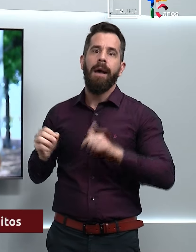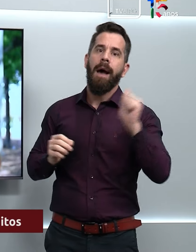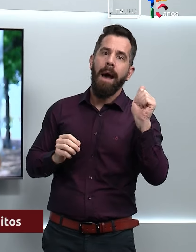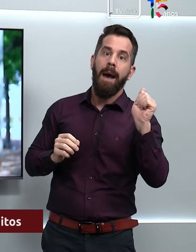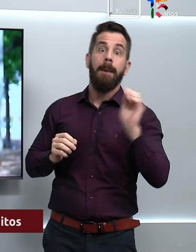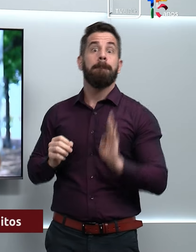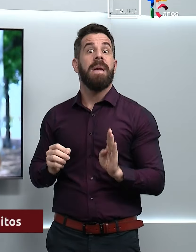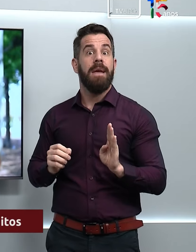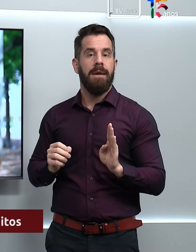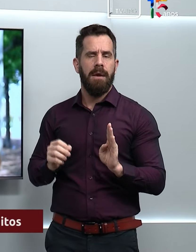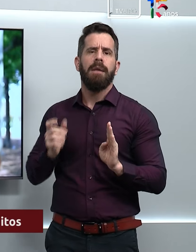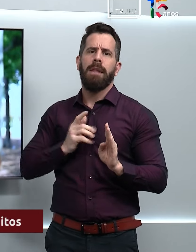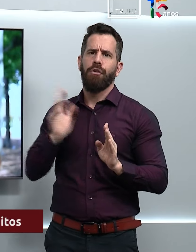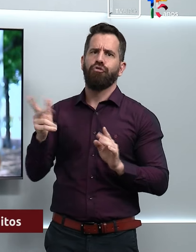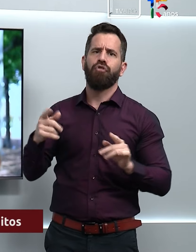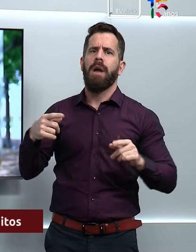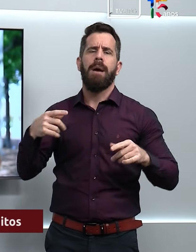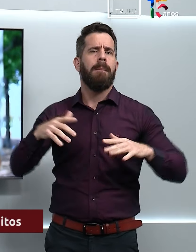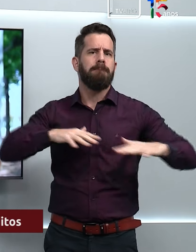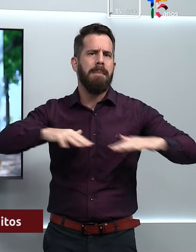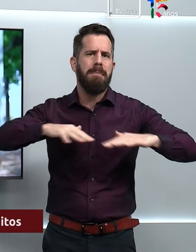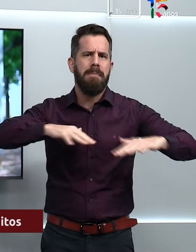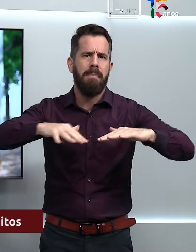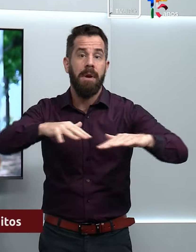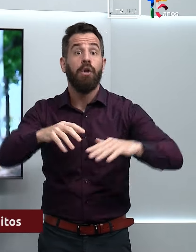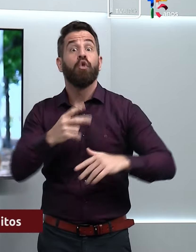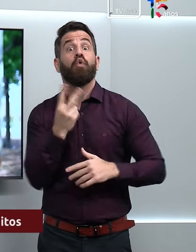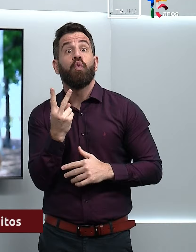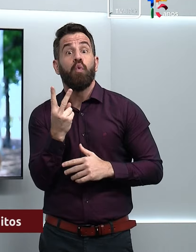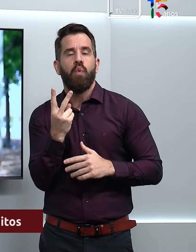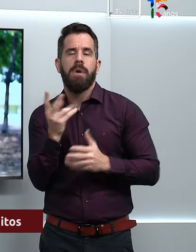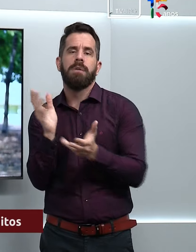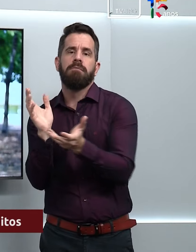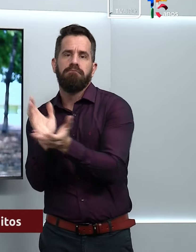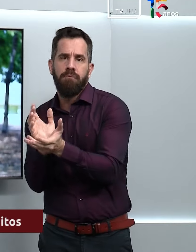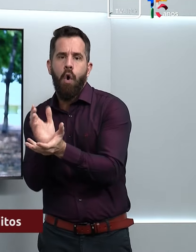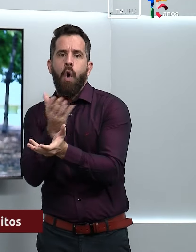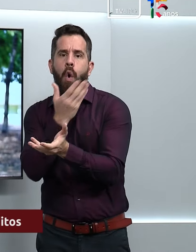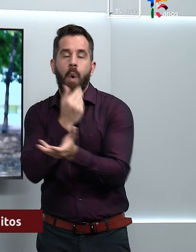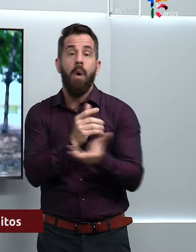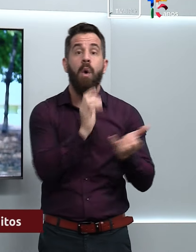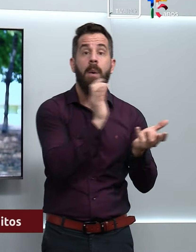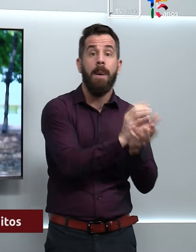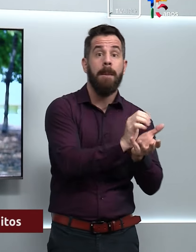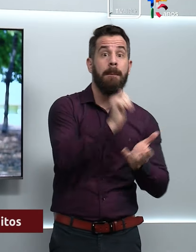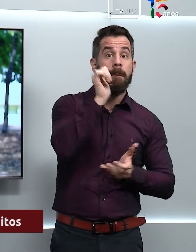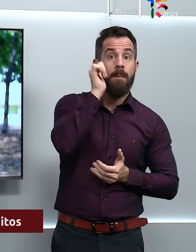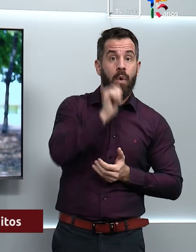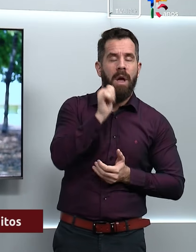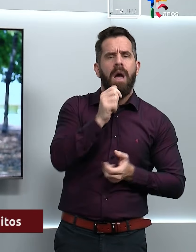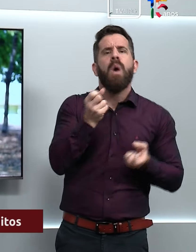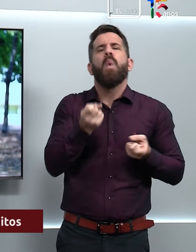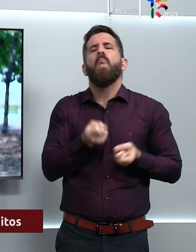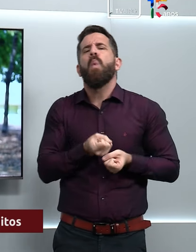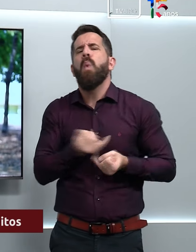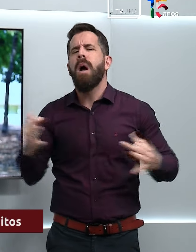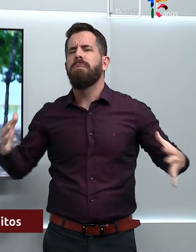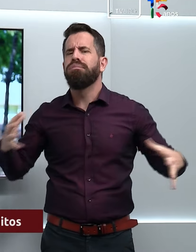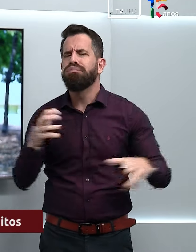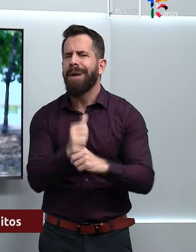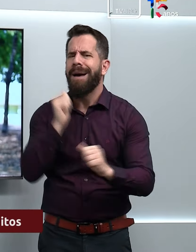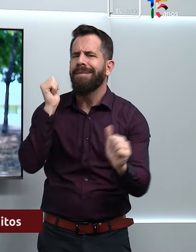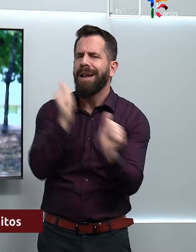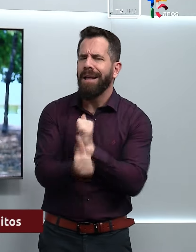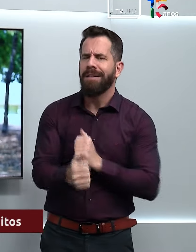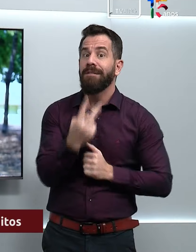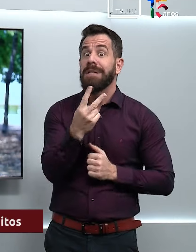B juntando as duas categorias masculino e feminino e mais de 25.000 atletas participaram da